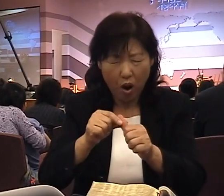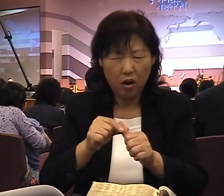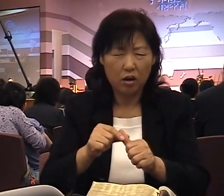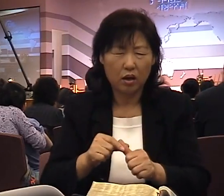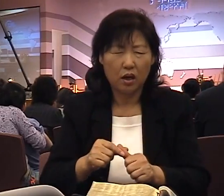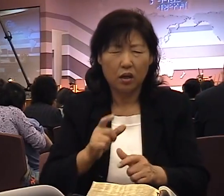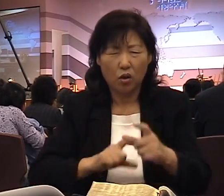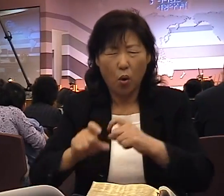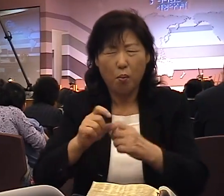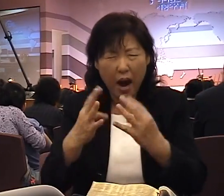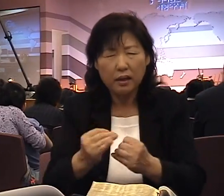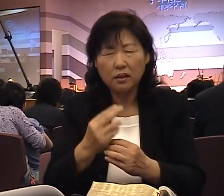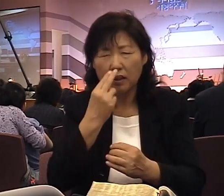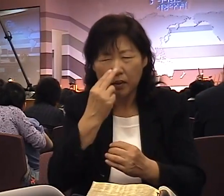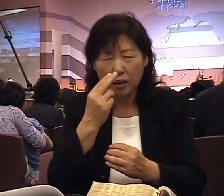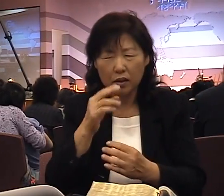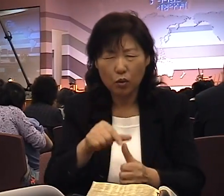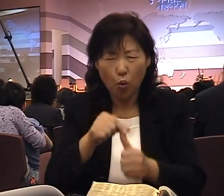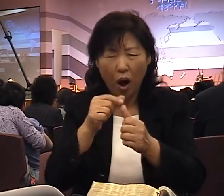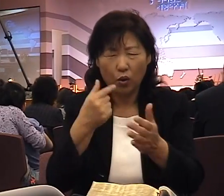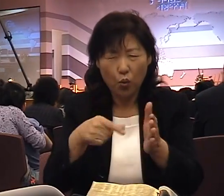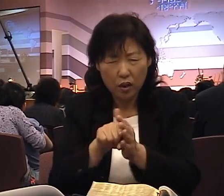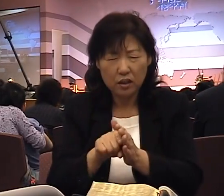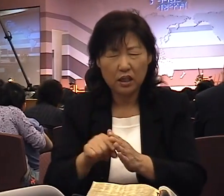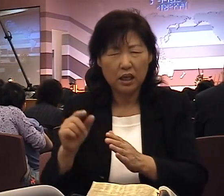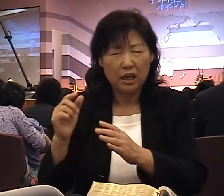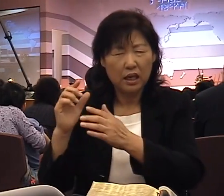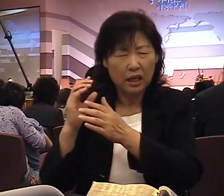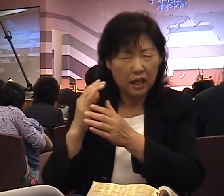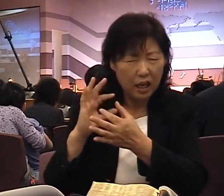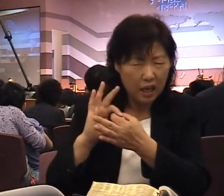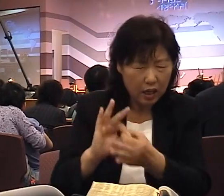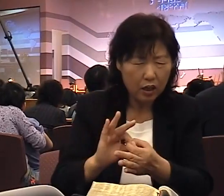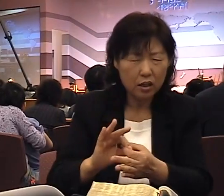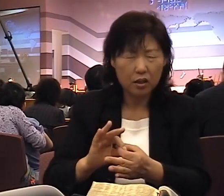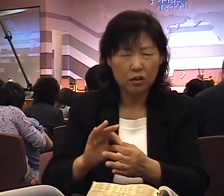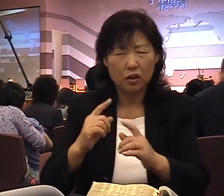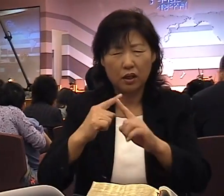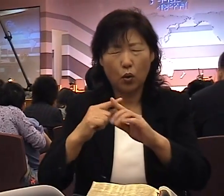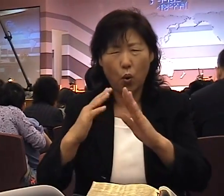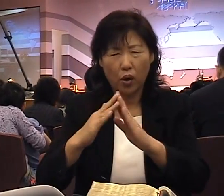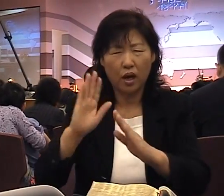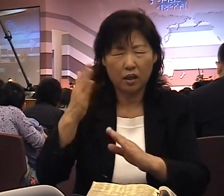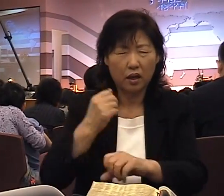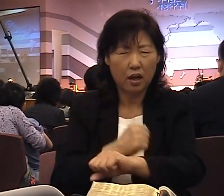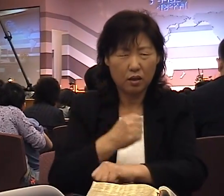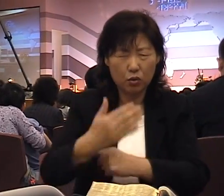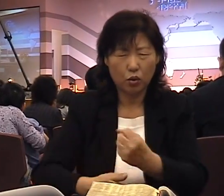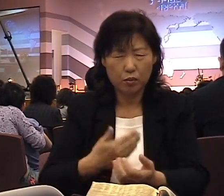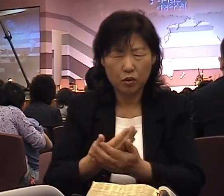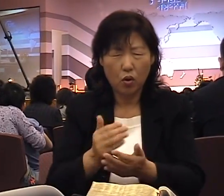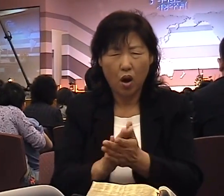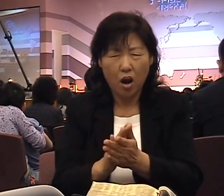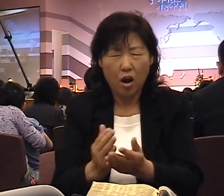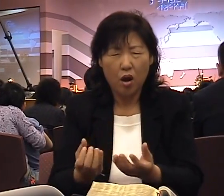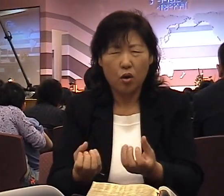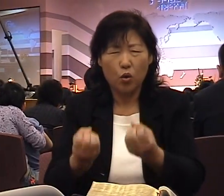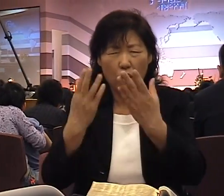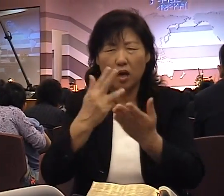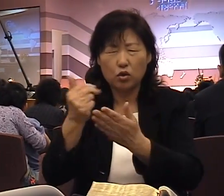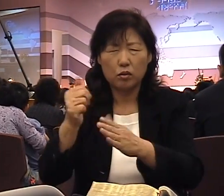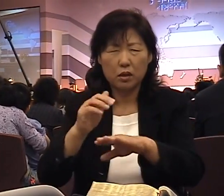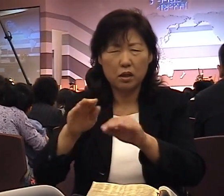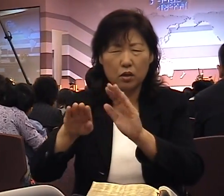생명들을 구하기 위하여 계속 전진하는 주님의 교회가 되게 하여 주시옵소서. 할렐루야. 여기 모든 성도님들 주님의